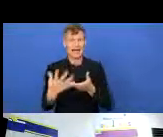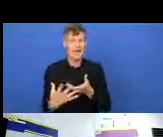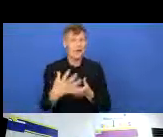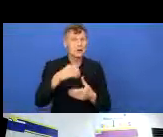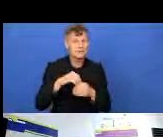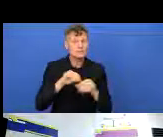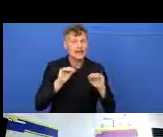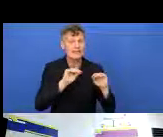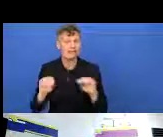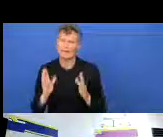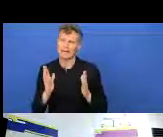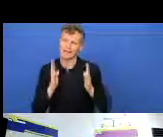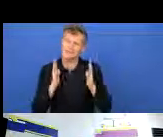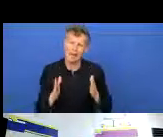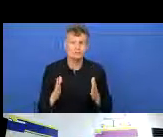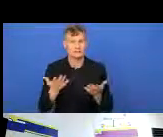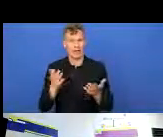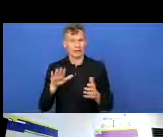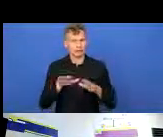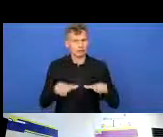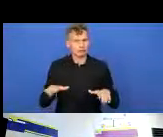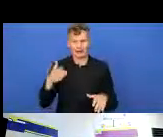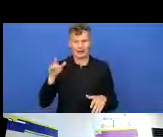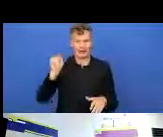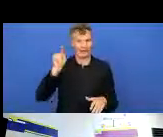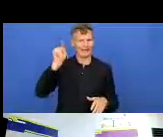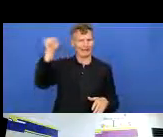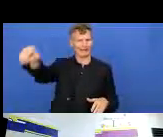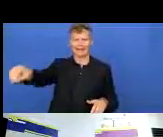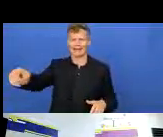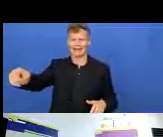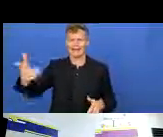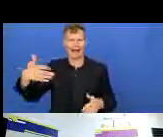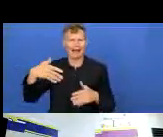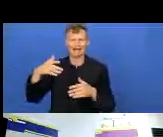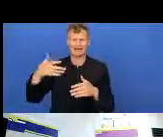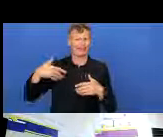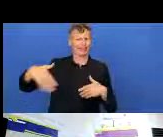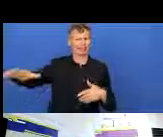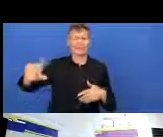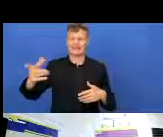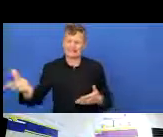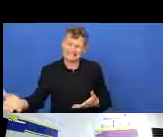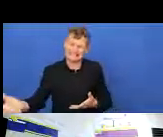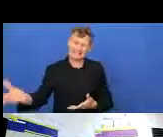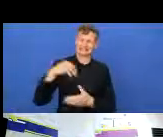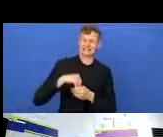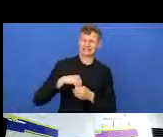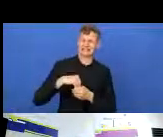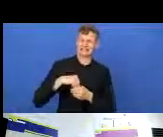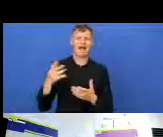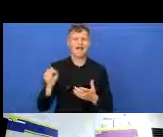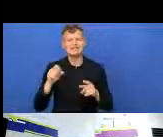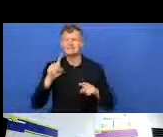des politiques de diversité intersectorielles et à une législation non discriminatoire. Il faut s'assurer